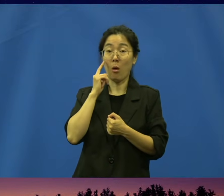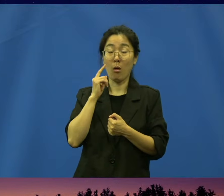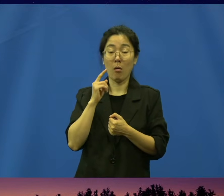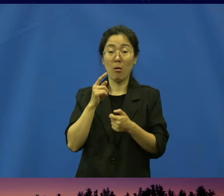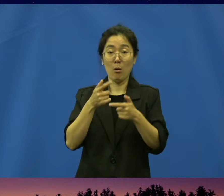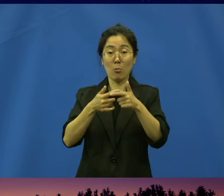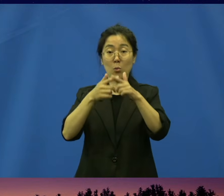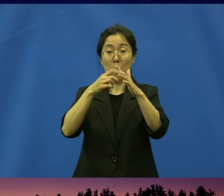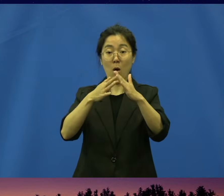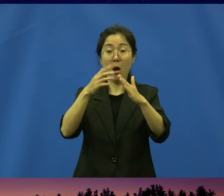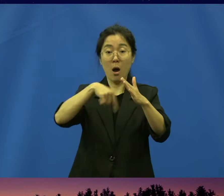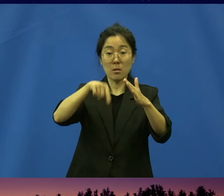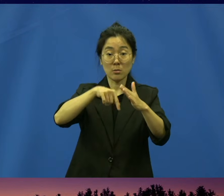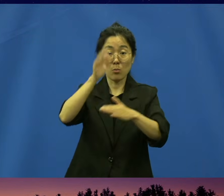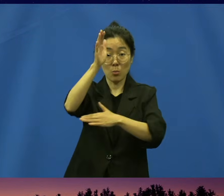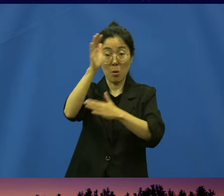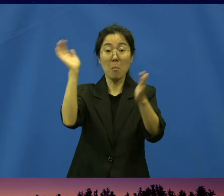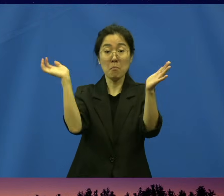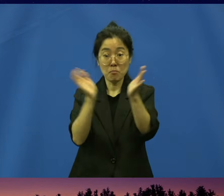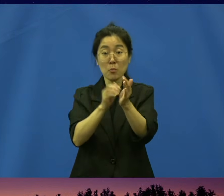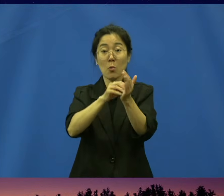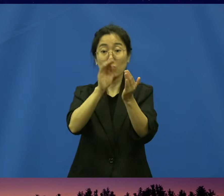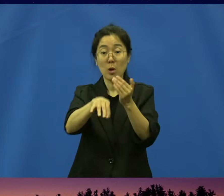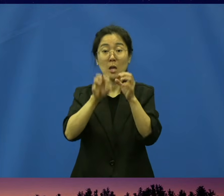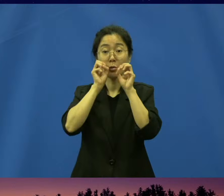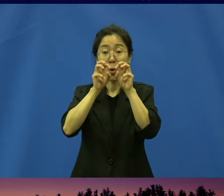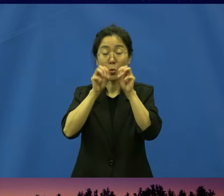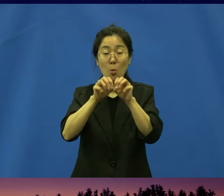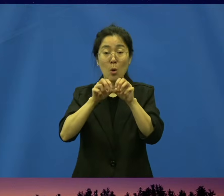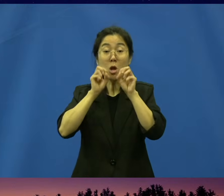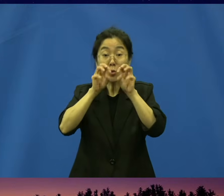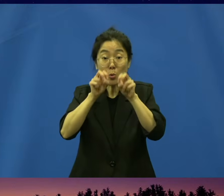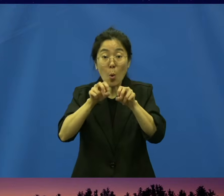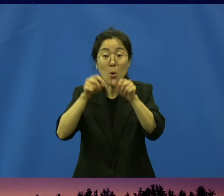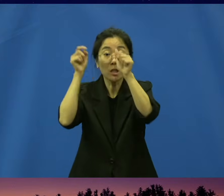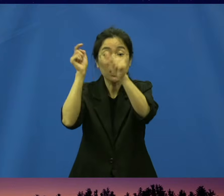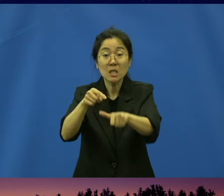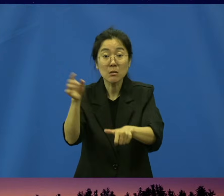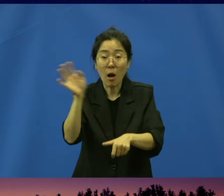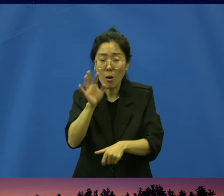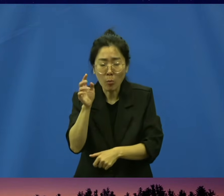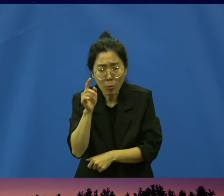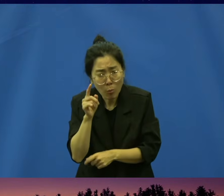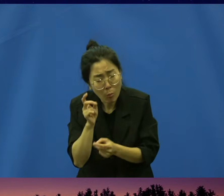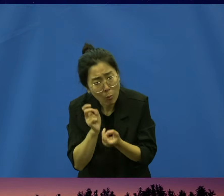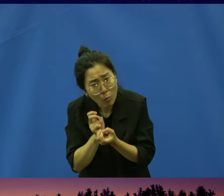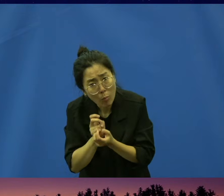신학 논문인데 제가 이것을 보고 이런 일이 있을 수가 있나?